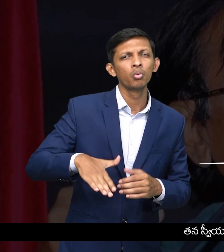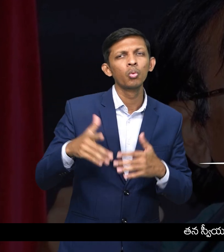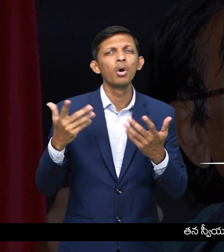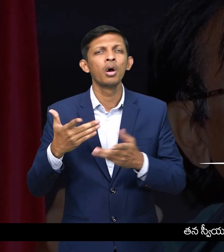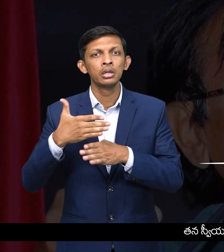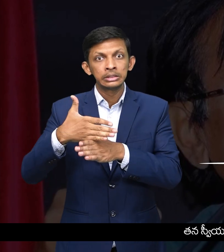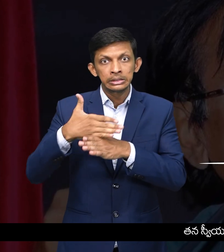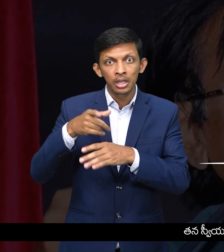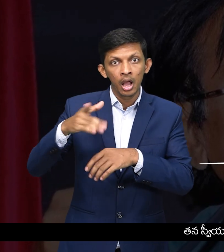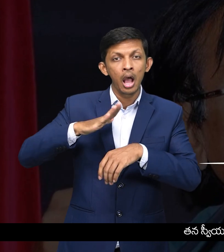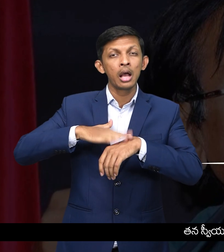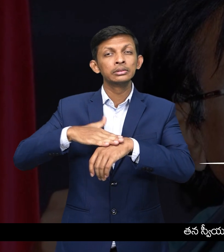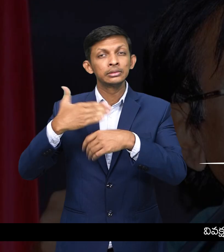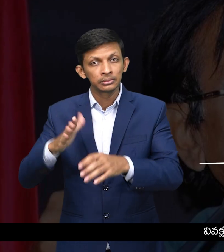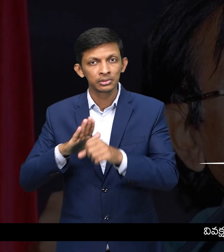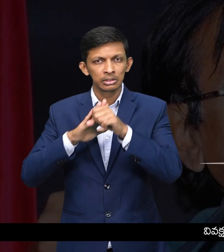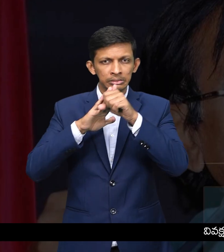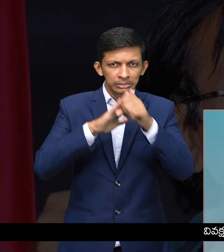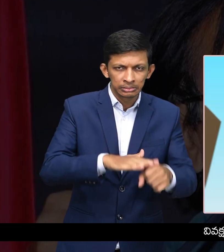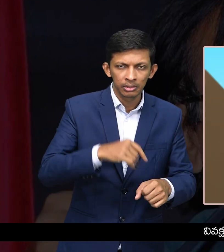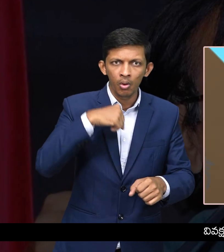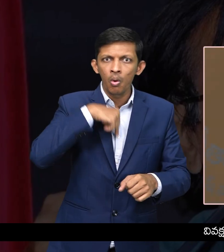చరిత్ర జూదంలో వివక్ష అనుభవాలను వివరిస్తూ